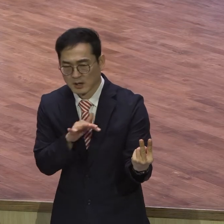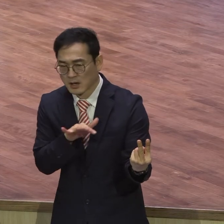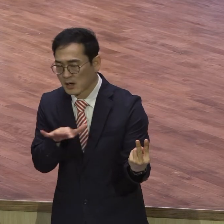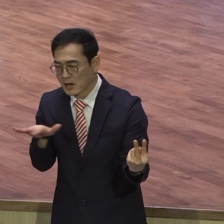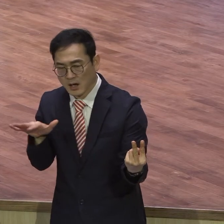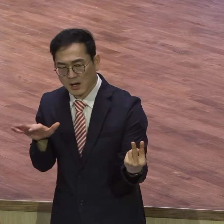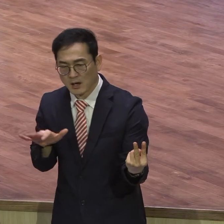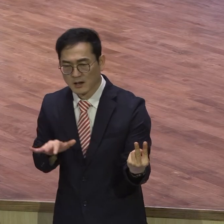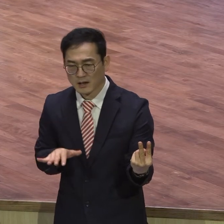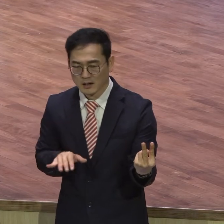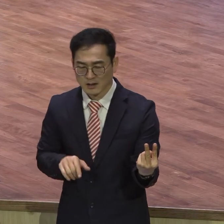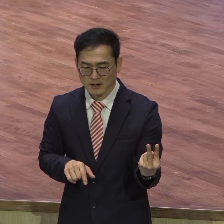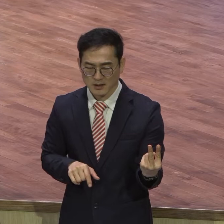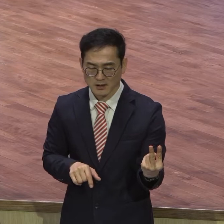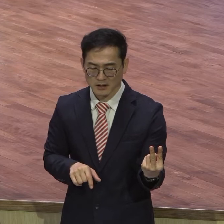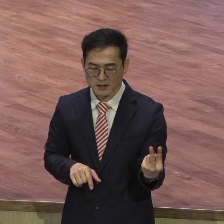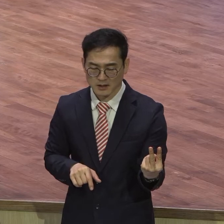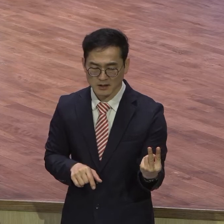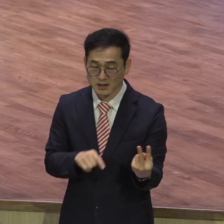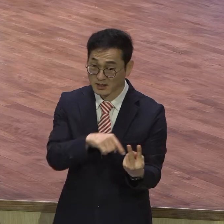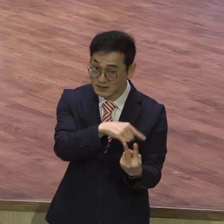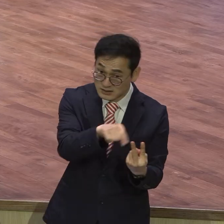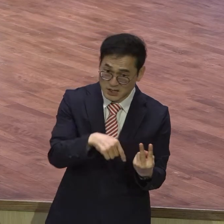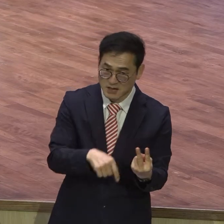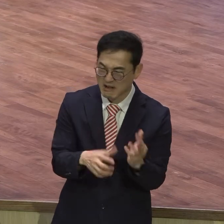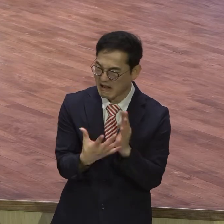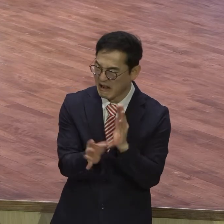없을 정도로 살아왔다